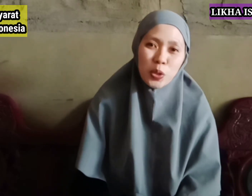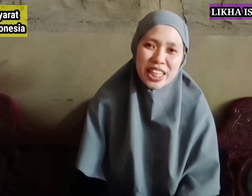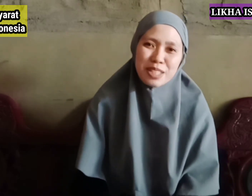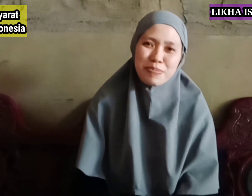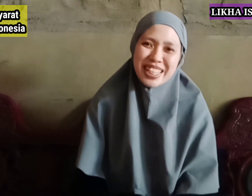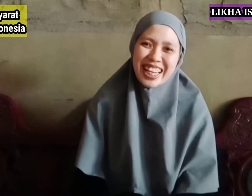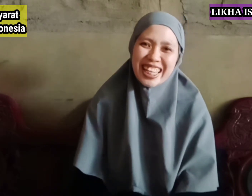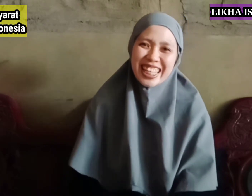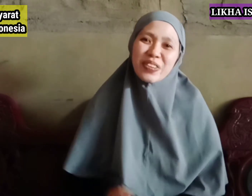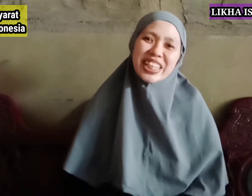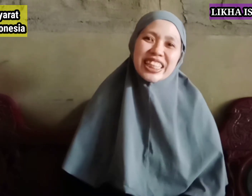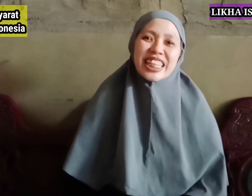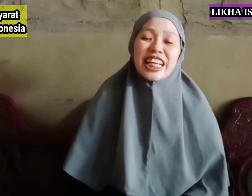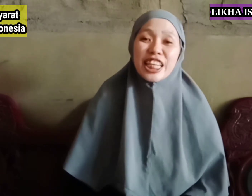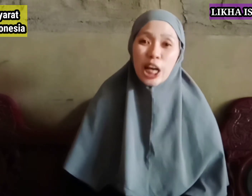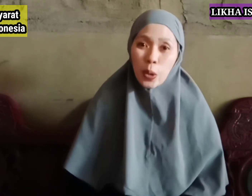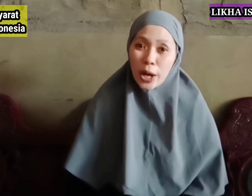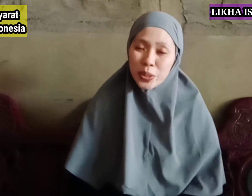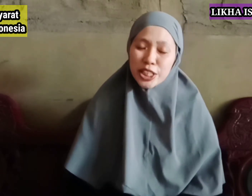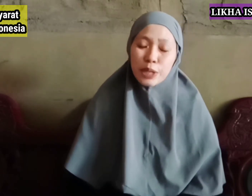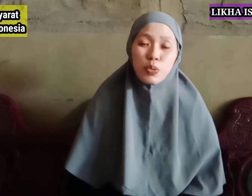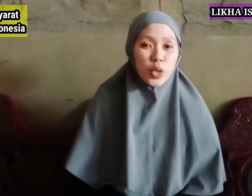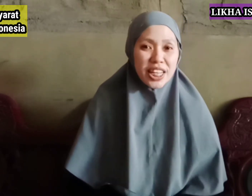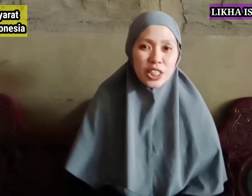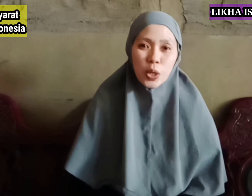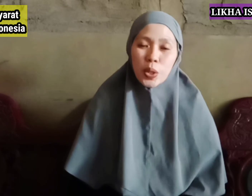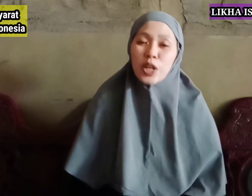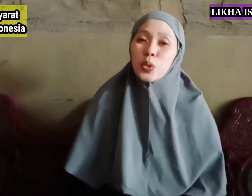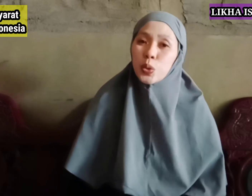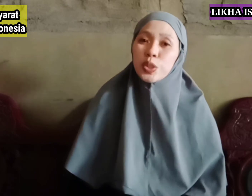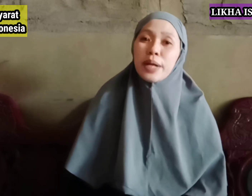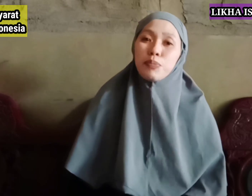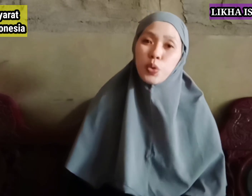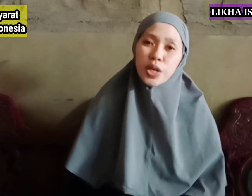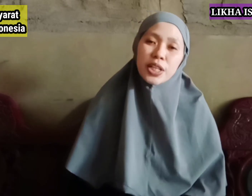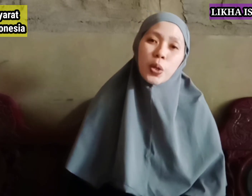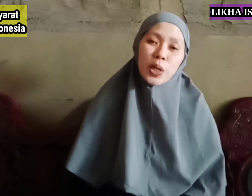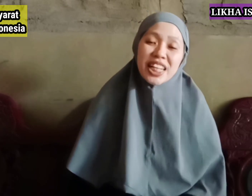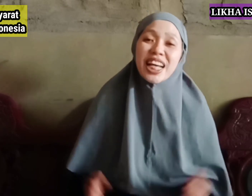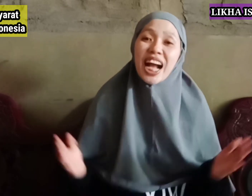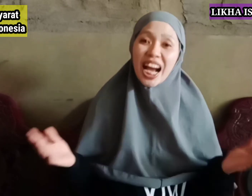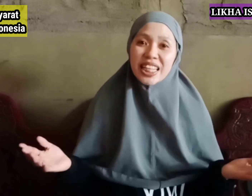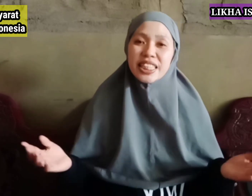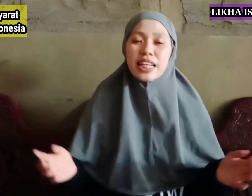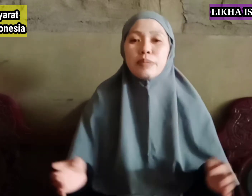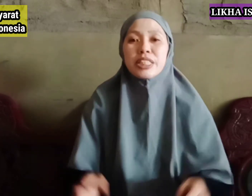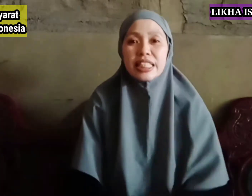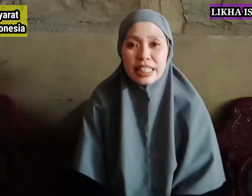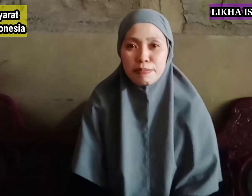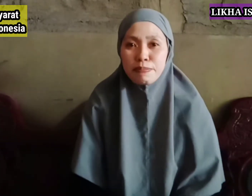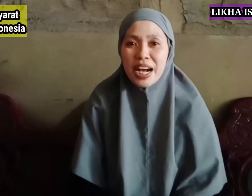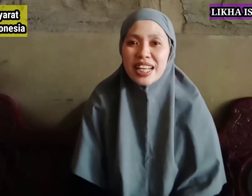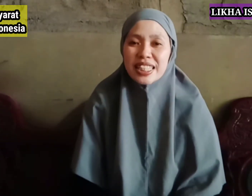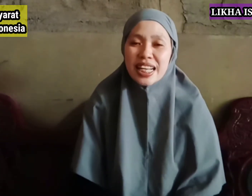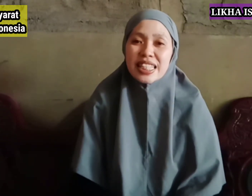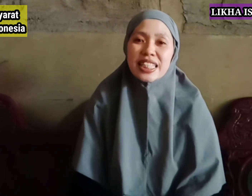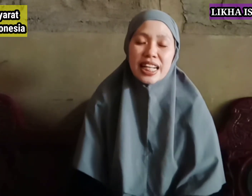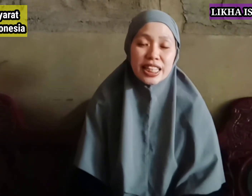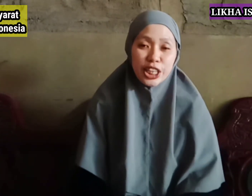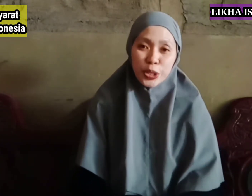proses belajar. Ingatkan lagi kalau aku ini bukan seorang guru dan bukan orang yang ahli dalam sistem bahasa isyarat